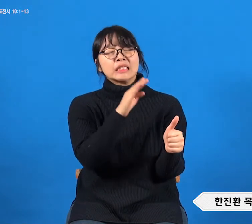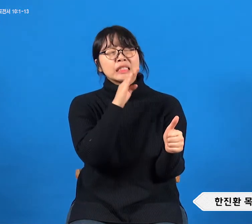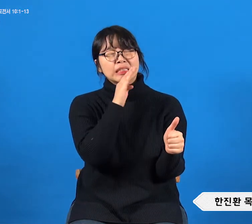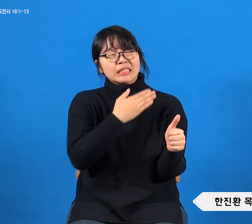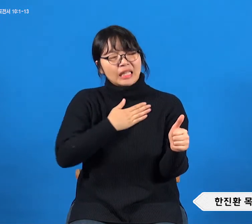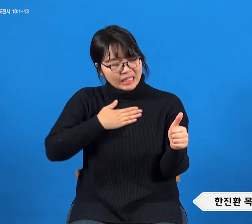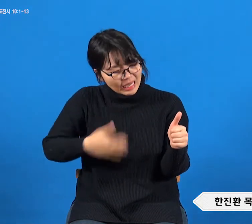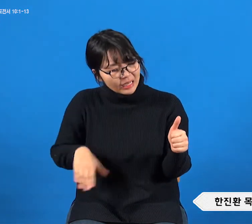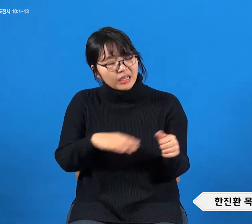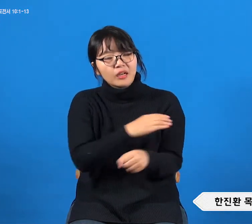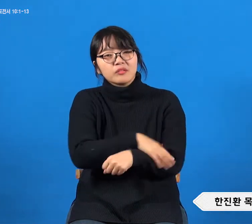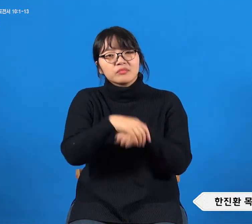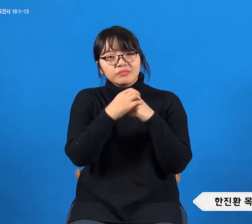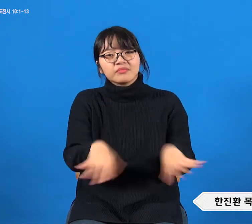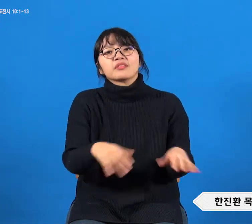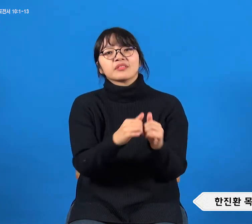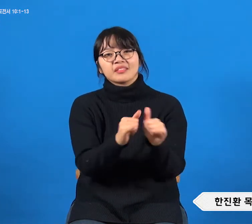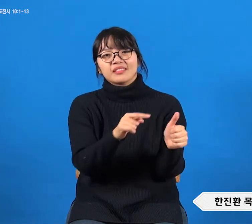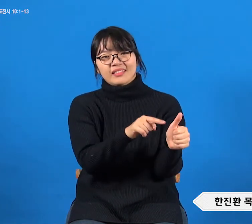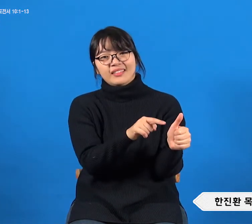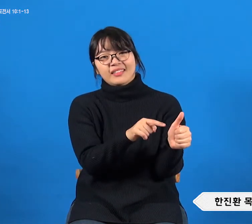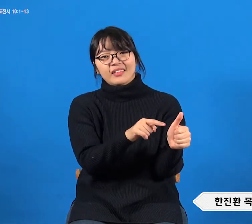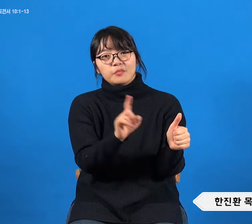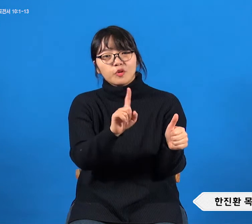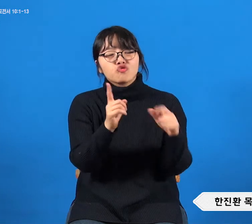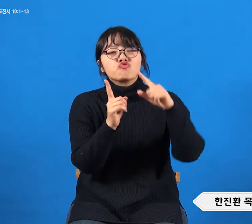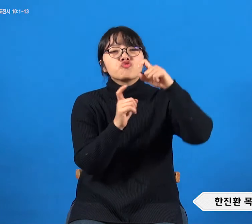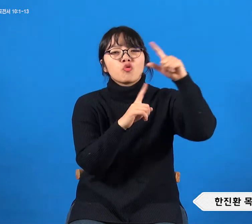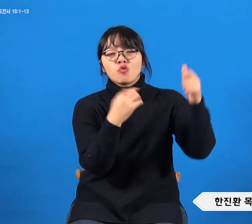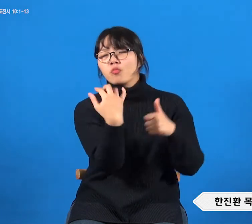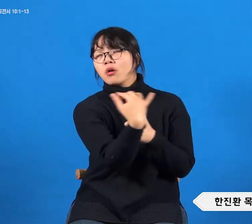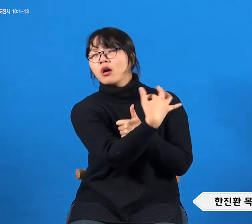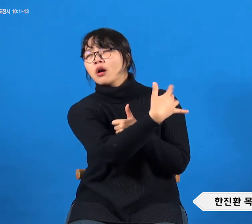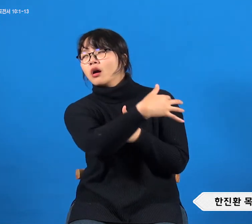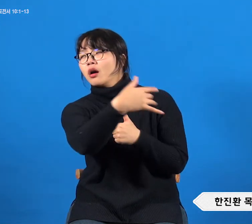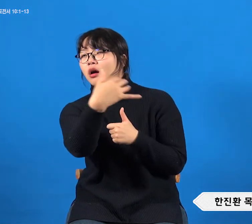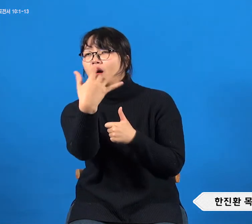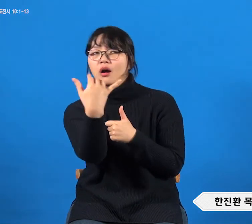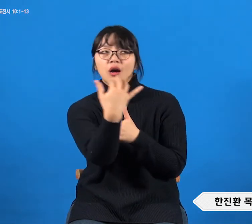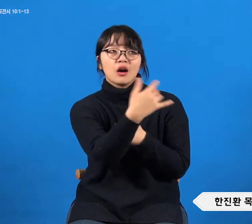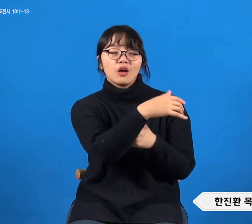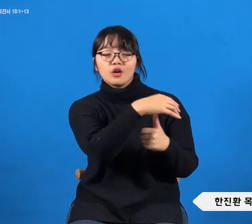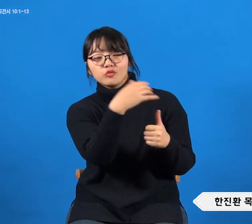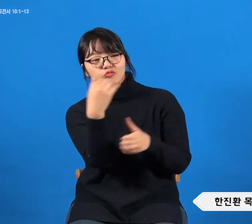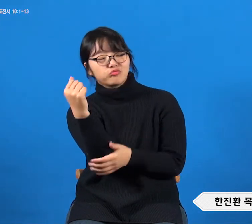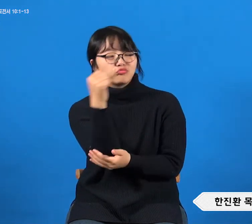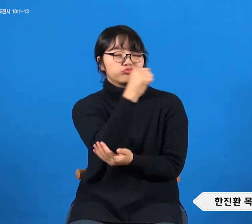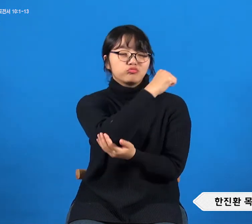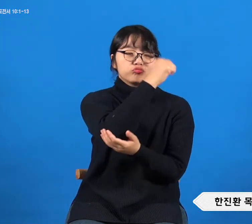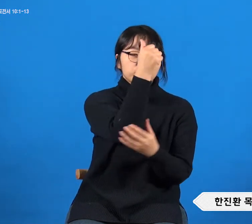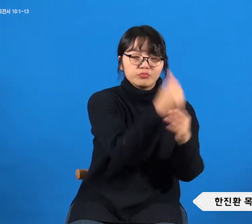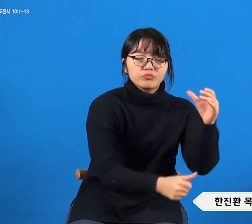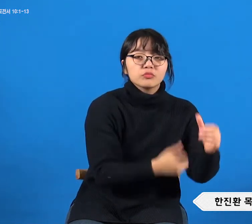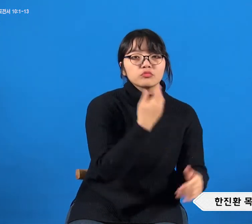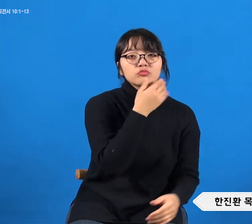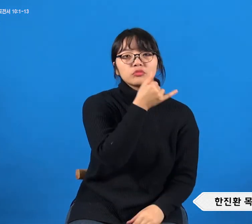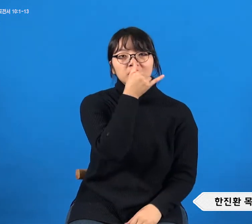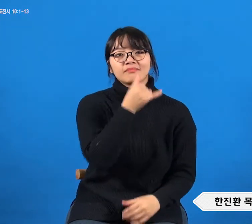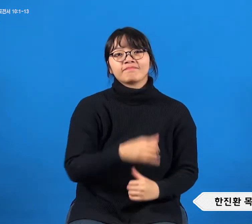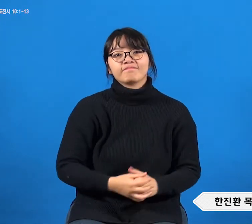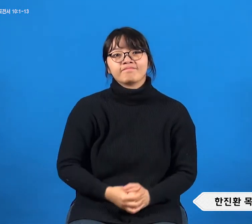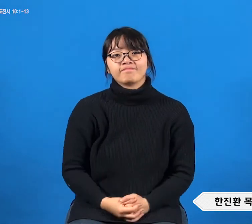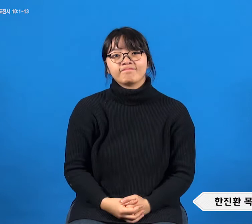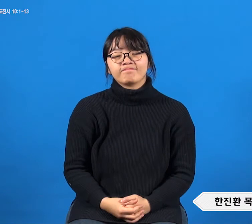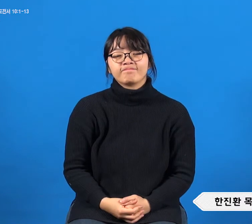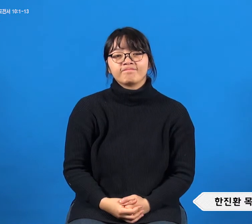허무하고 연약한 존재인데요, 유혹의 바람이 몰아치면 한순간에 그냥 휙 하고 흔적도 없이 날아가 버릴 수